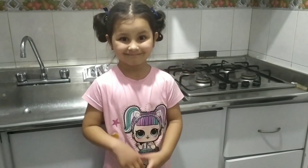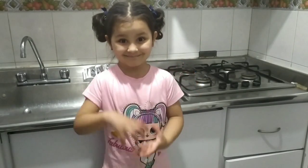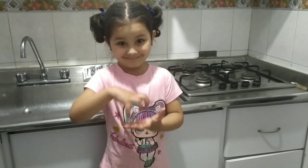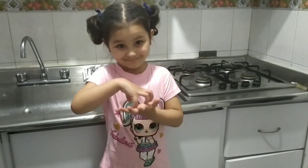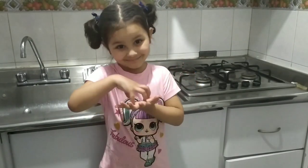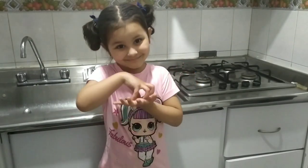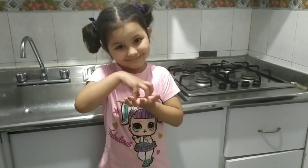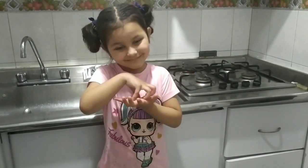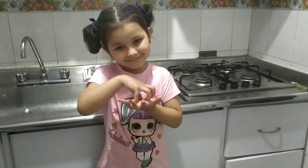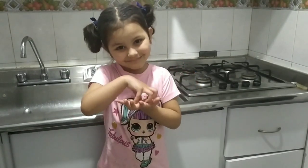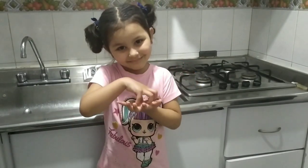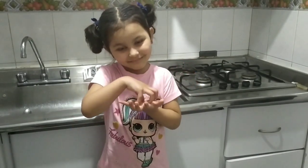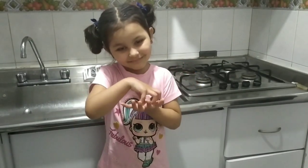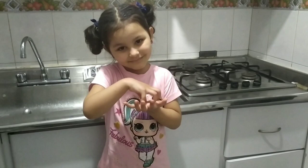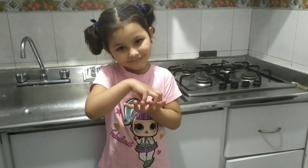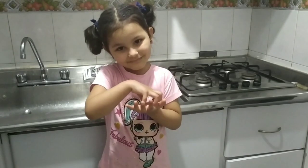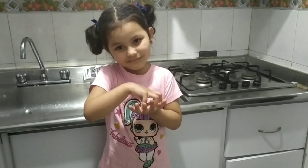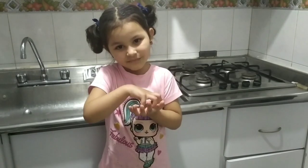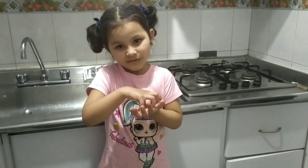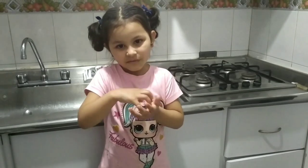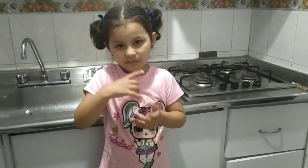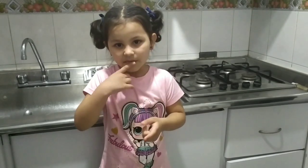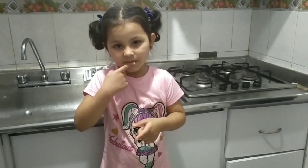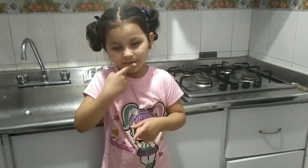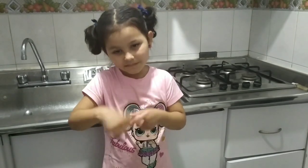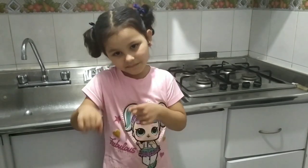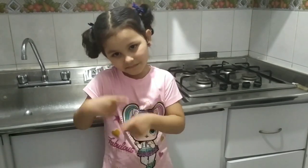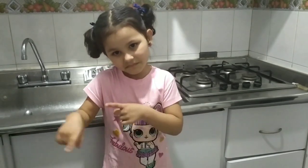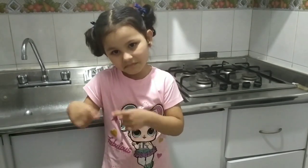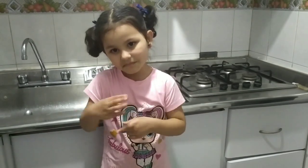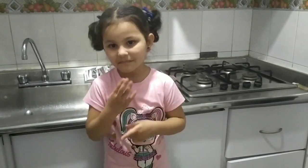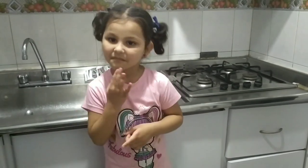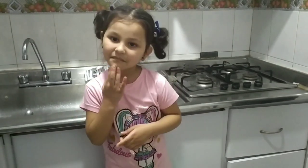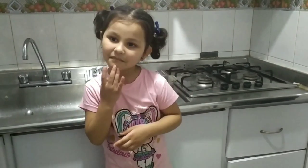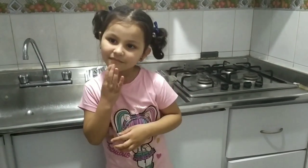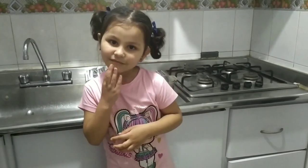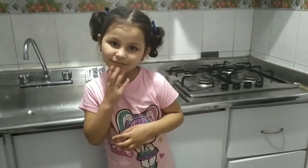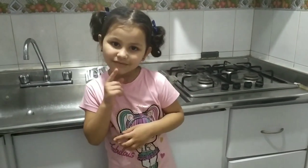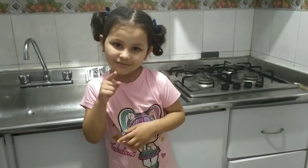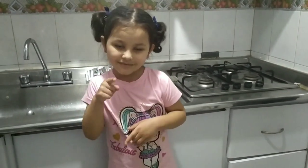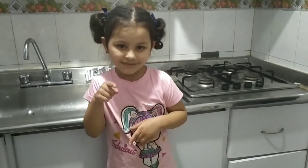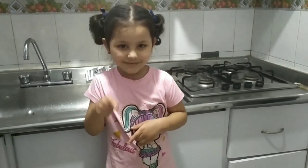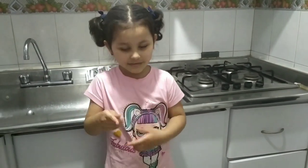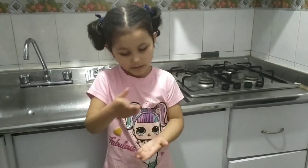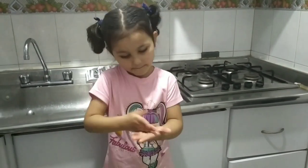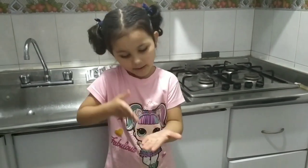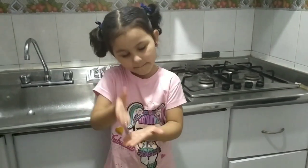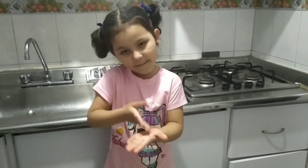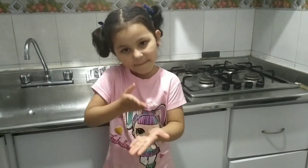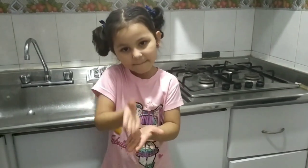Ya cortamos la gelatina de diferentes